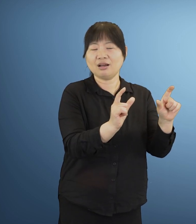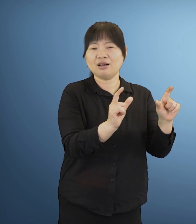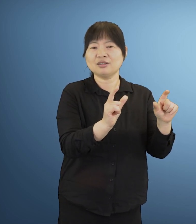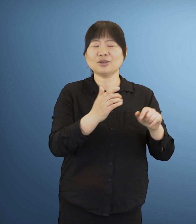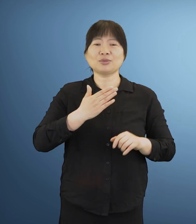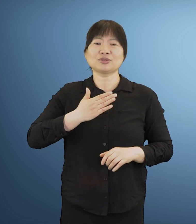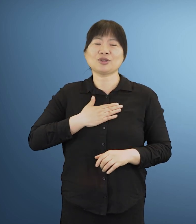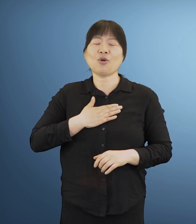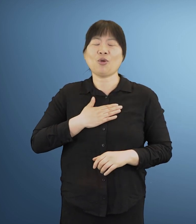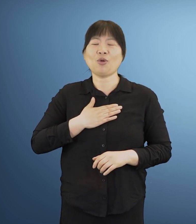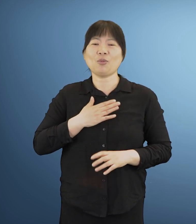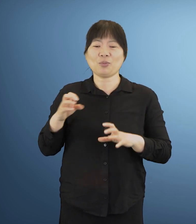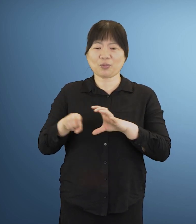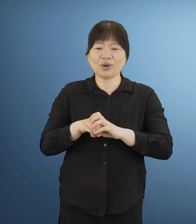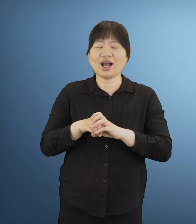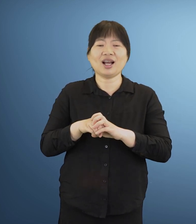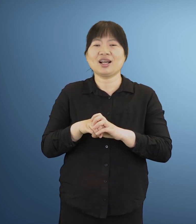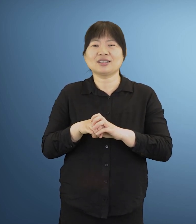전부예요.